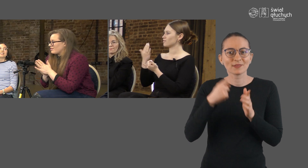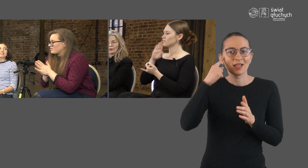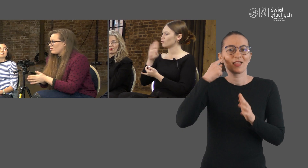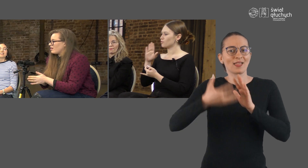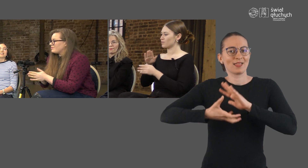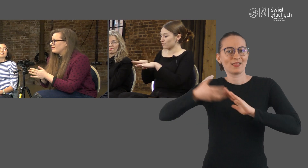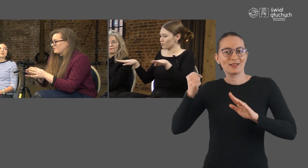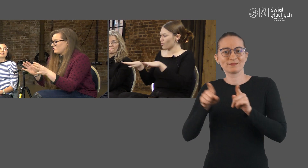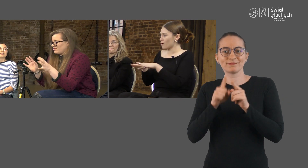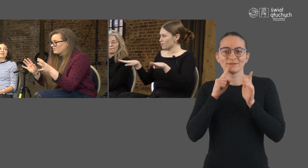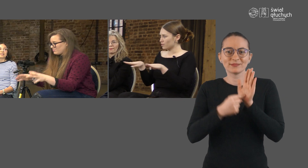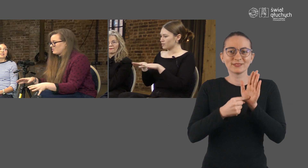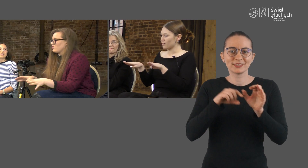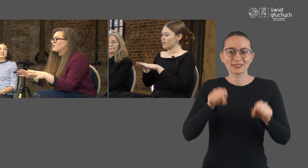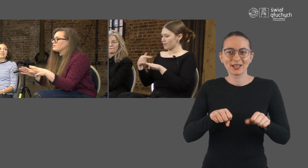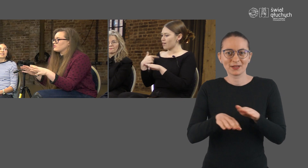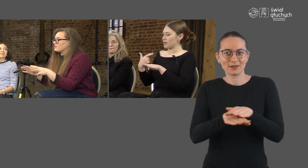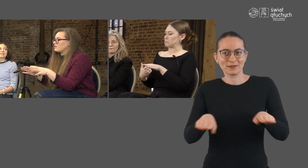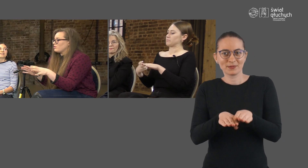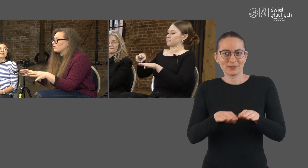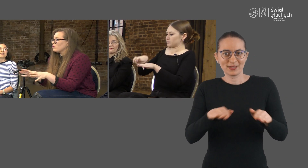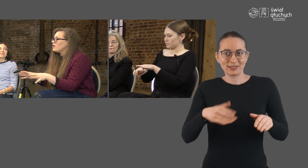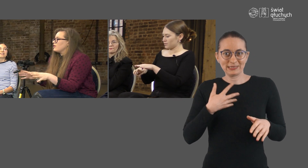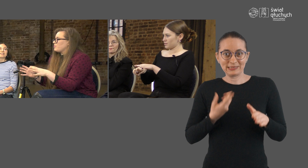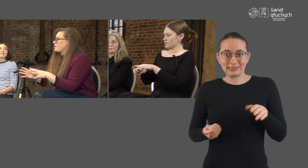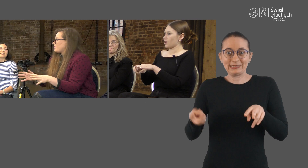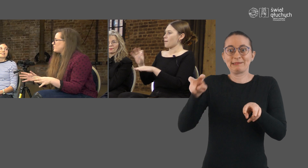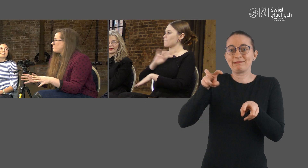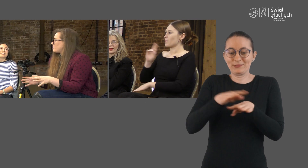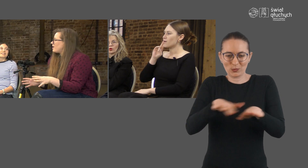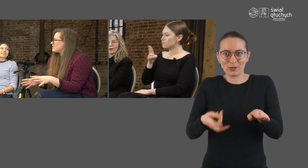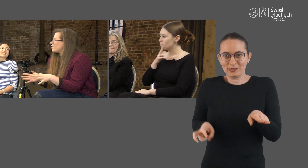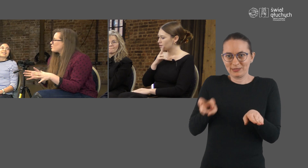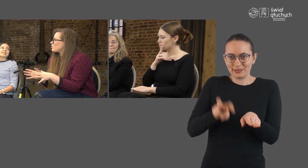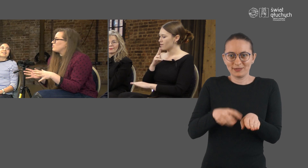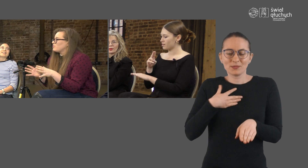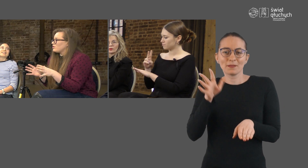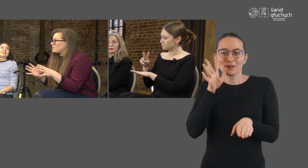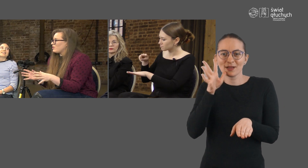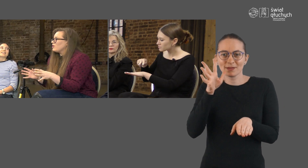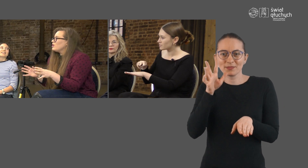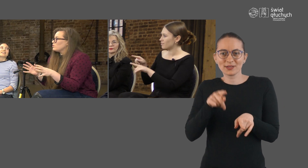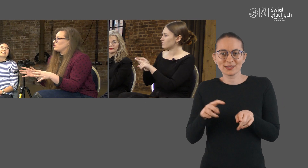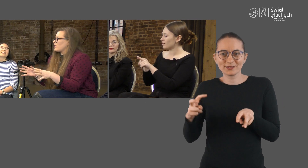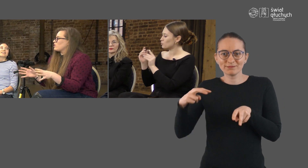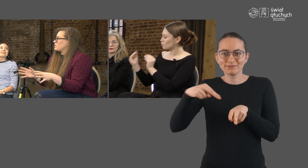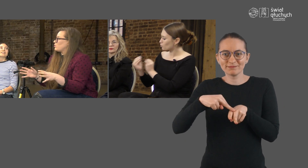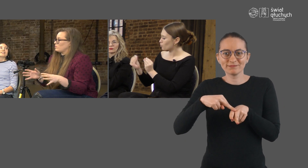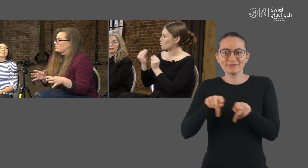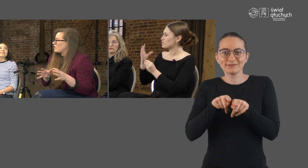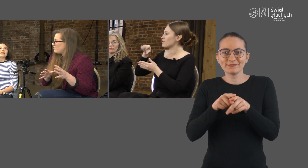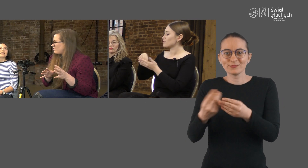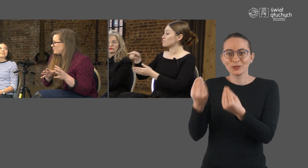siedzę na stole, siedzę przy stole, przy biurku i moja mama się pochyla nade mną i mnie uczy tego,